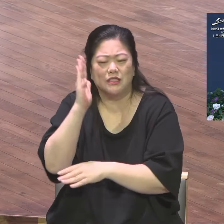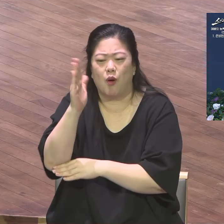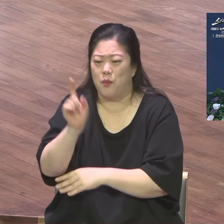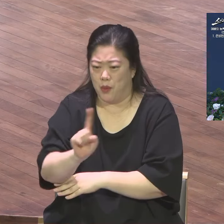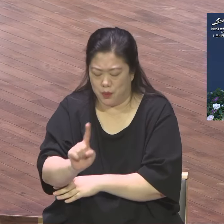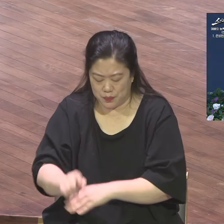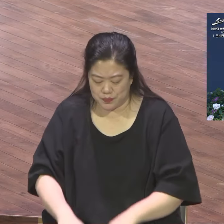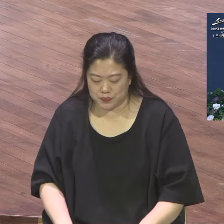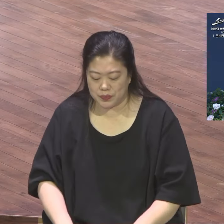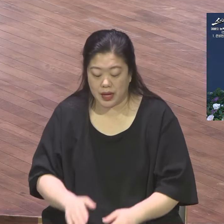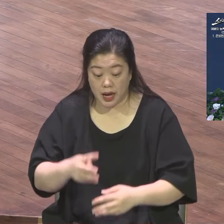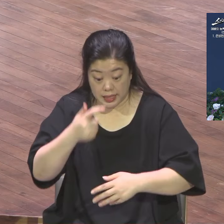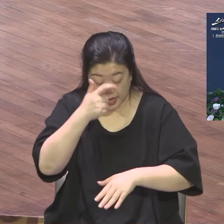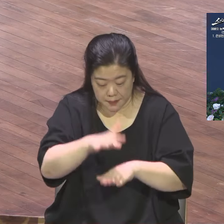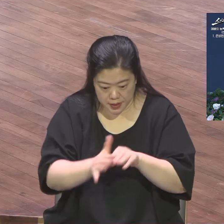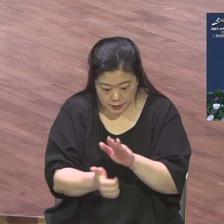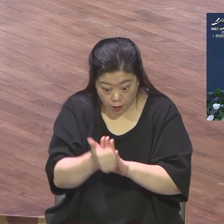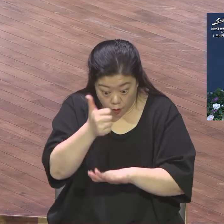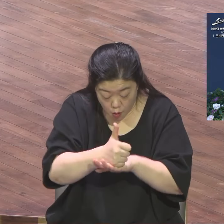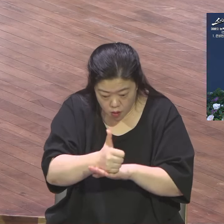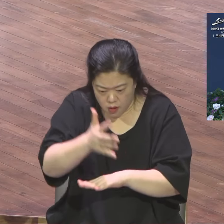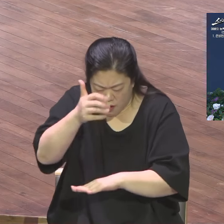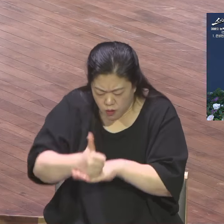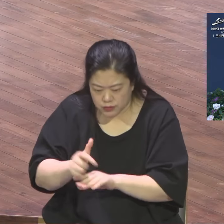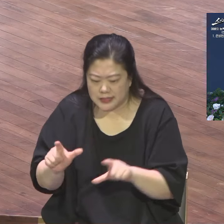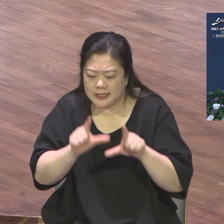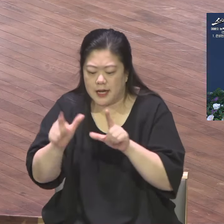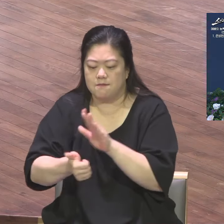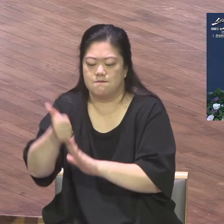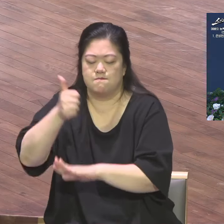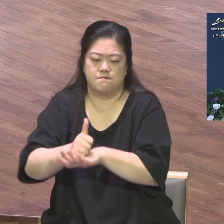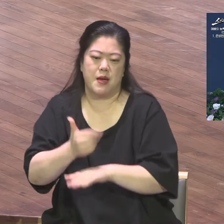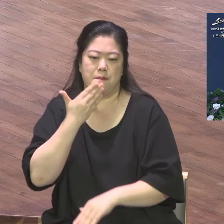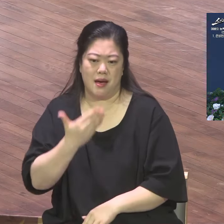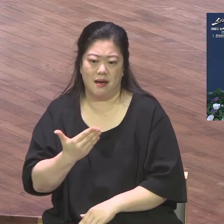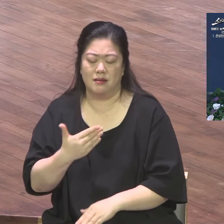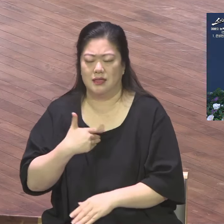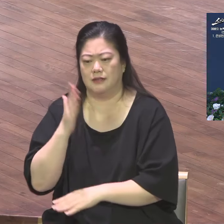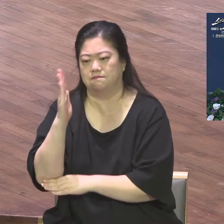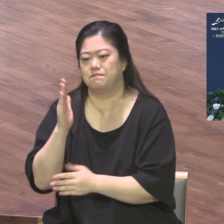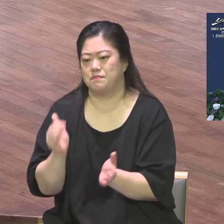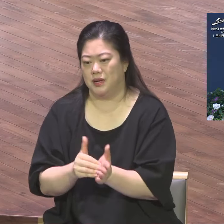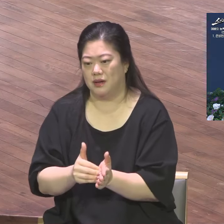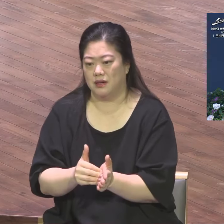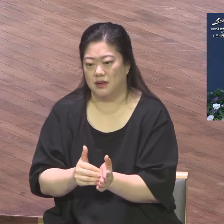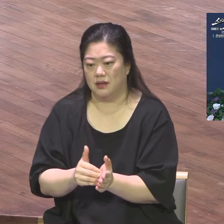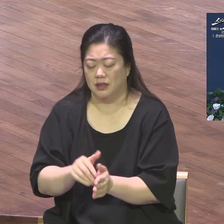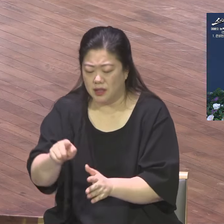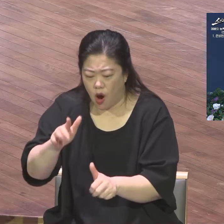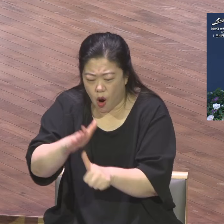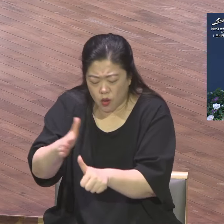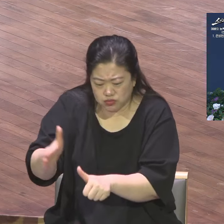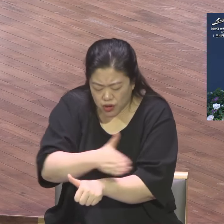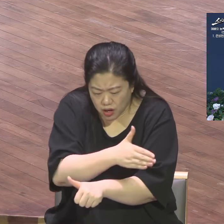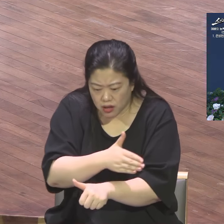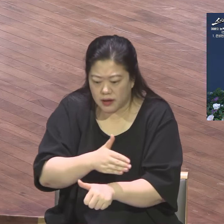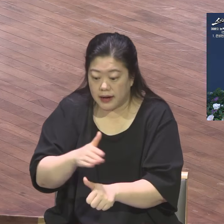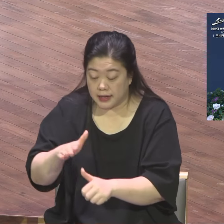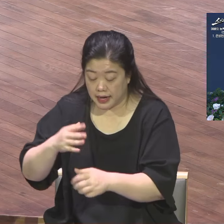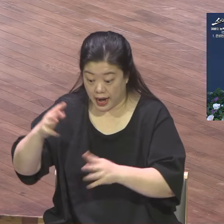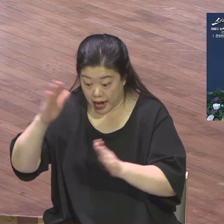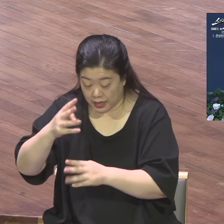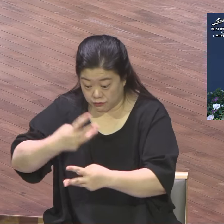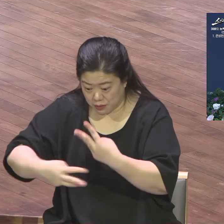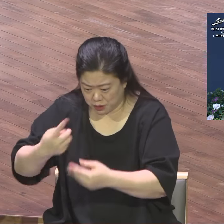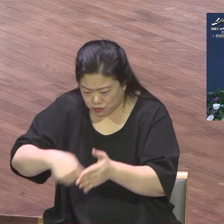렘너들이요 강단을 통해서 말씀, 기도, 전도 이 세 가지 이 흐름을 타도록 인도해 주는 것이 교사의 최고의